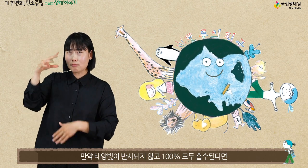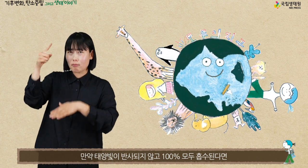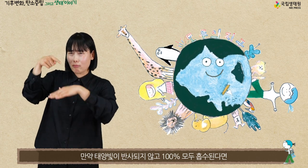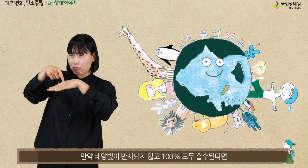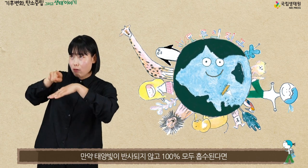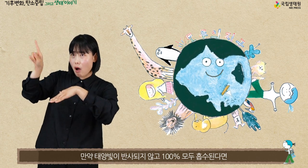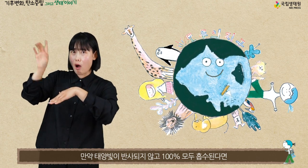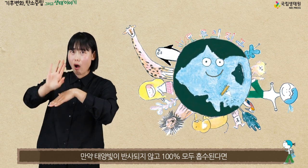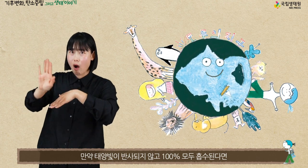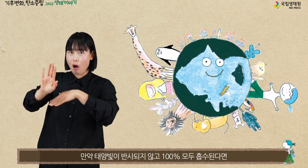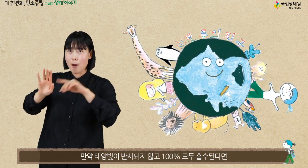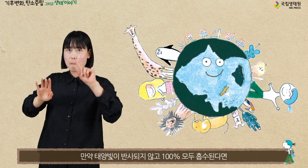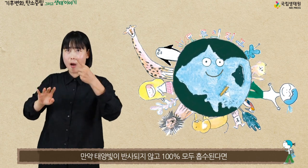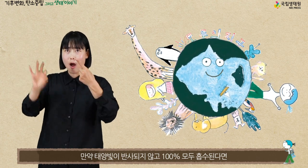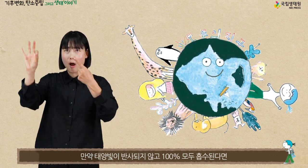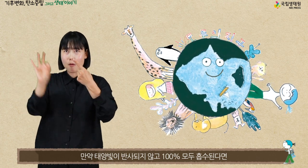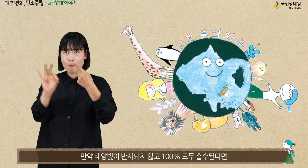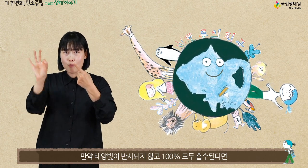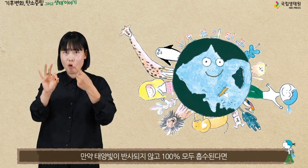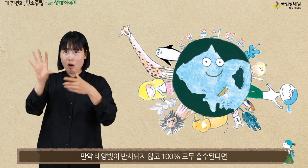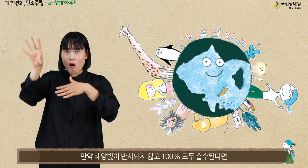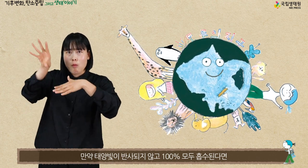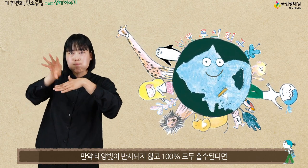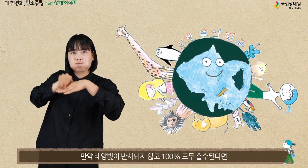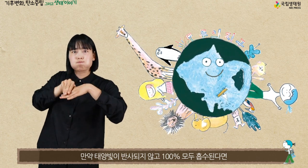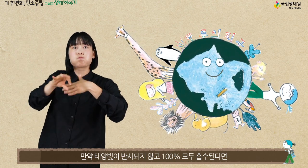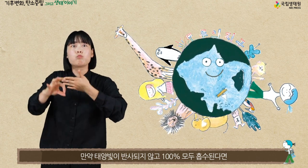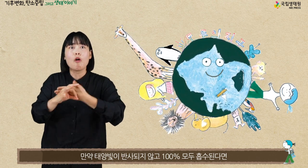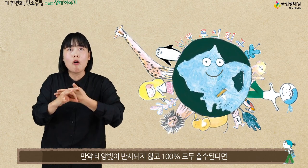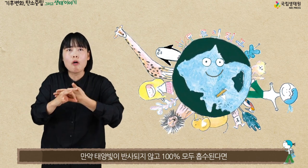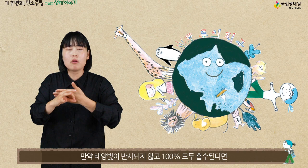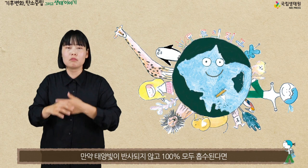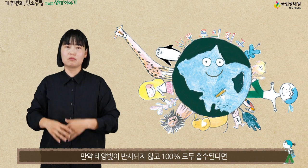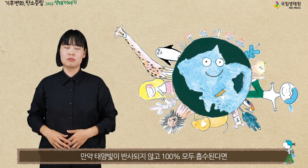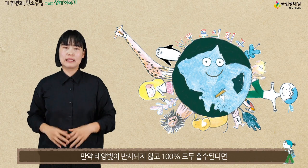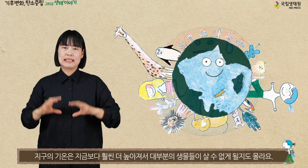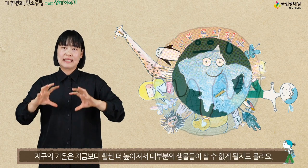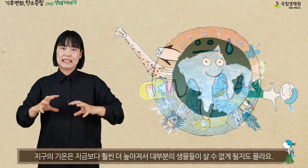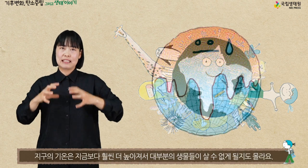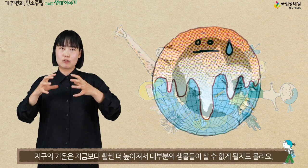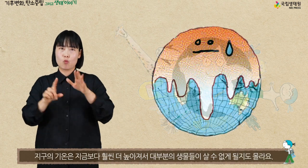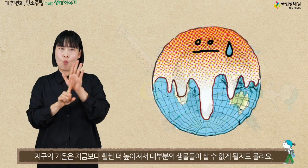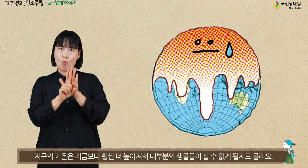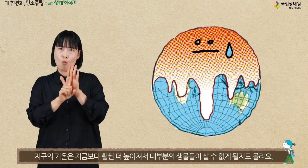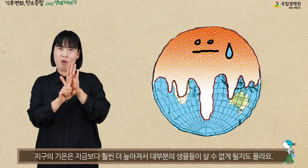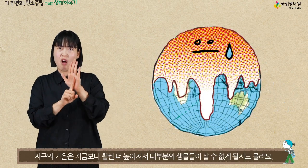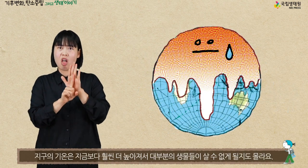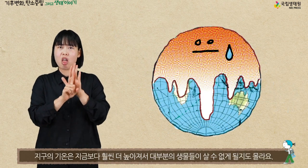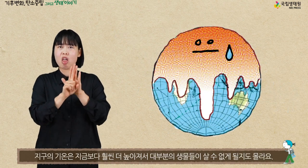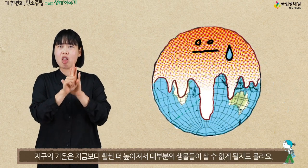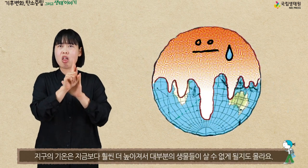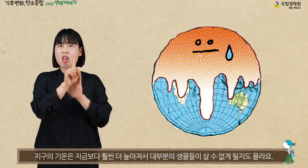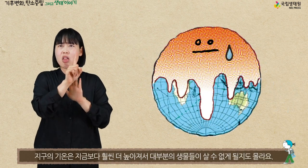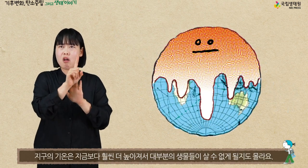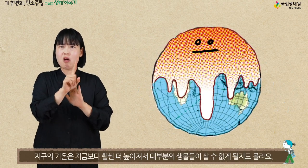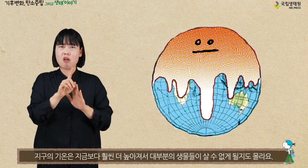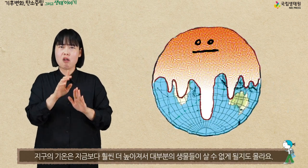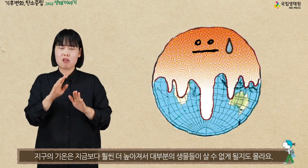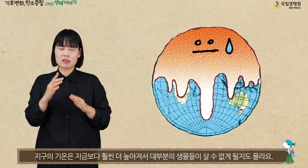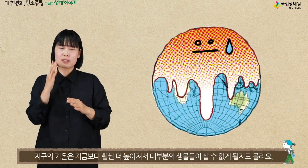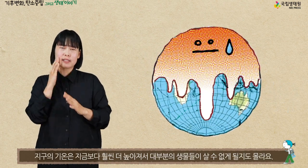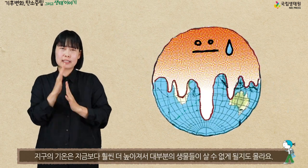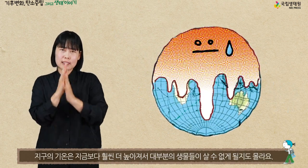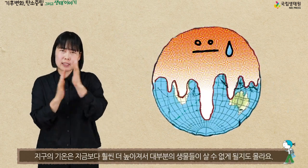만약 태양빛이 반사되지 않고 100% 모두 흡수된다면 지구의 기온은 지금보다 훨씬